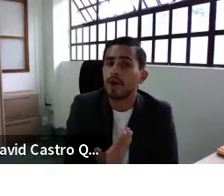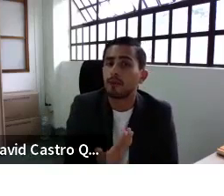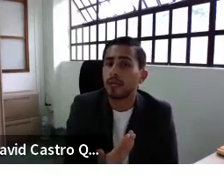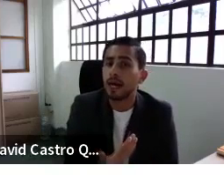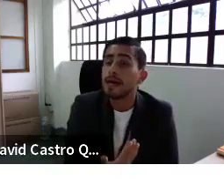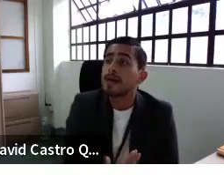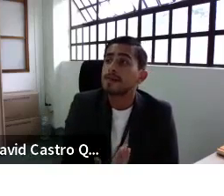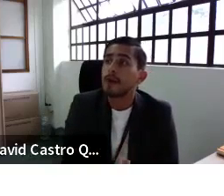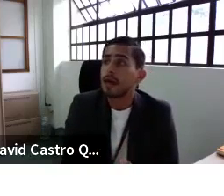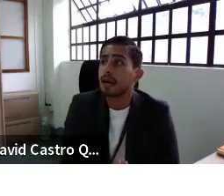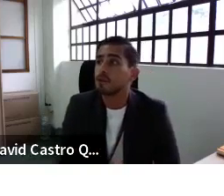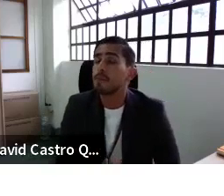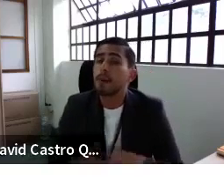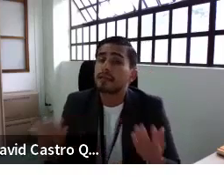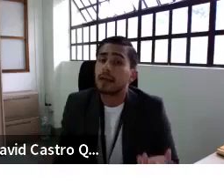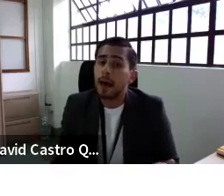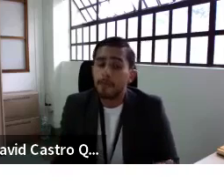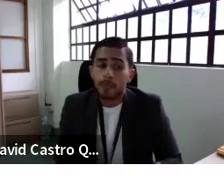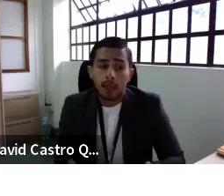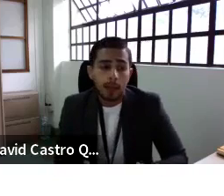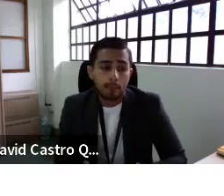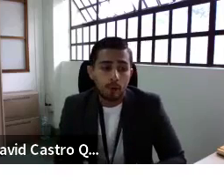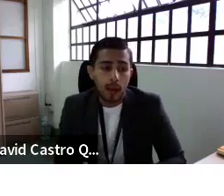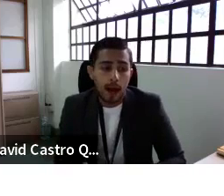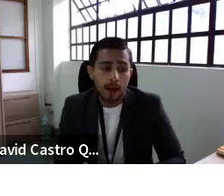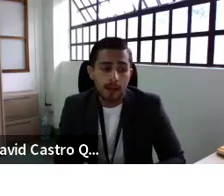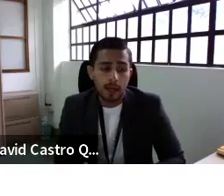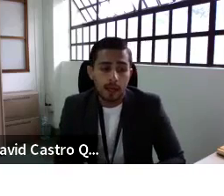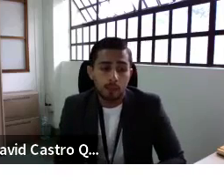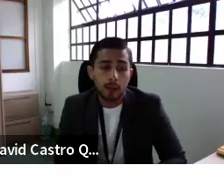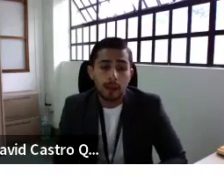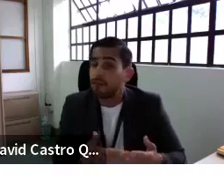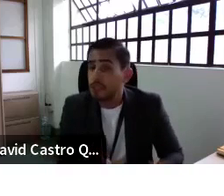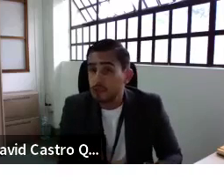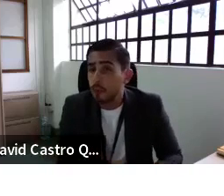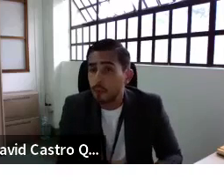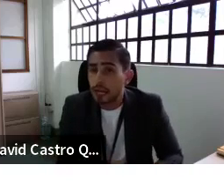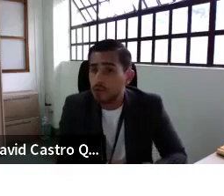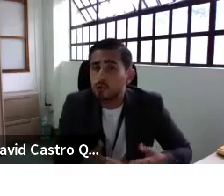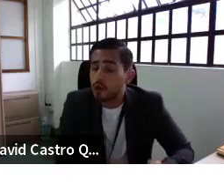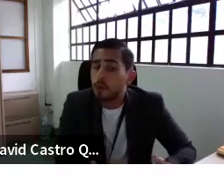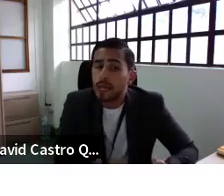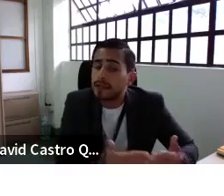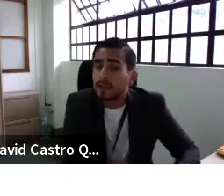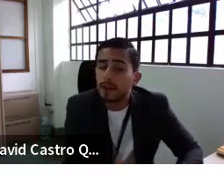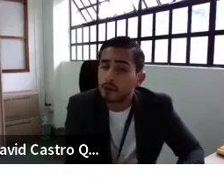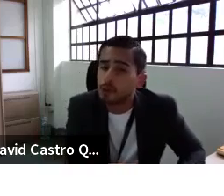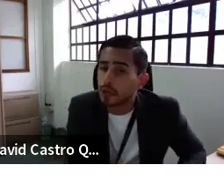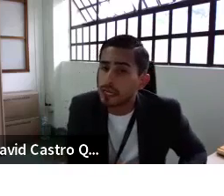la comunidad se vea digamos impactada por el beneficio o por la solución o por la alternativa de solución que les